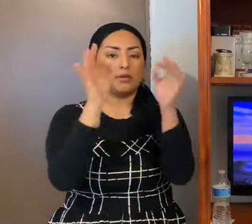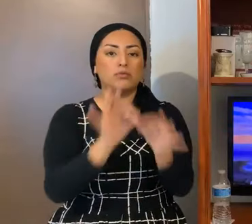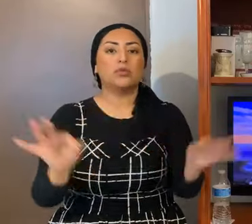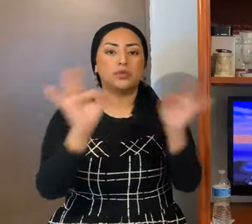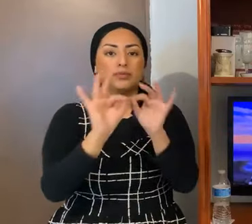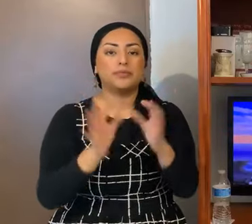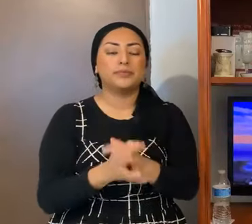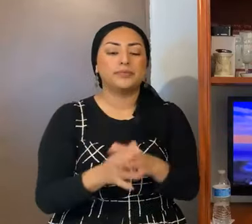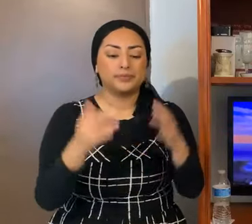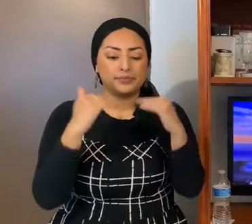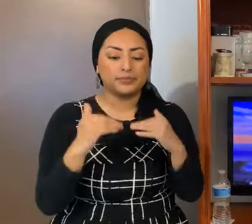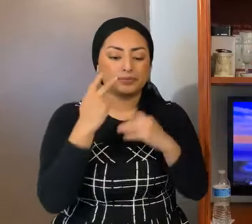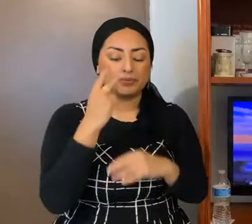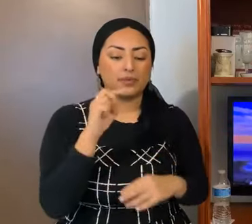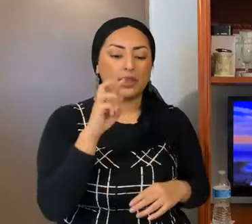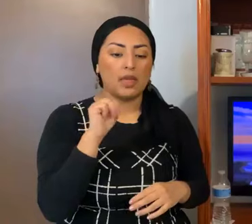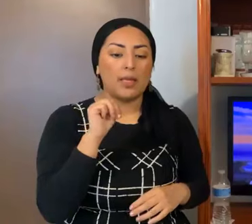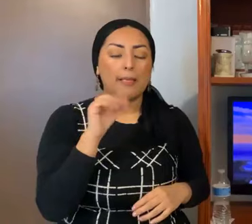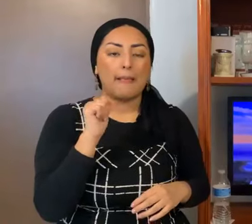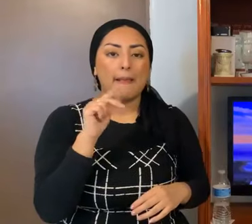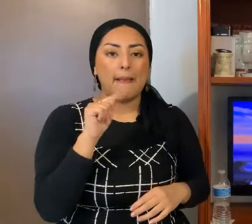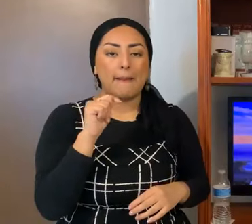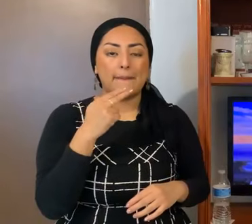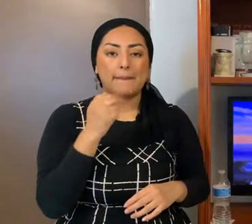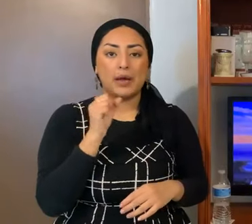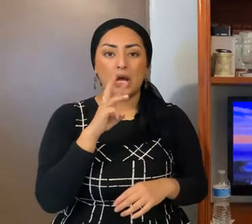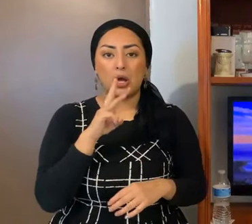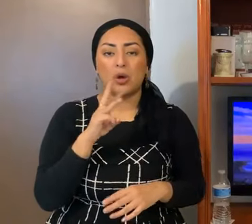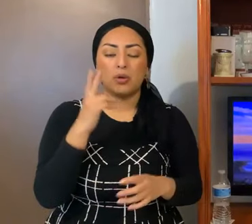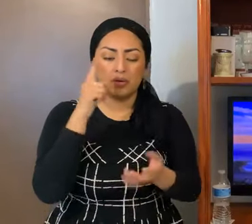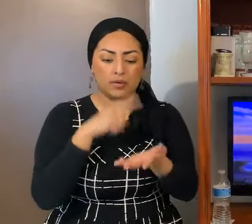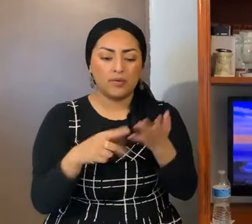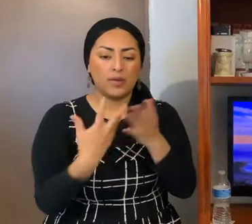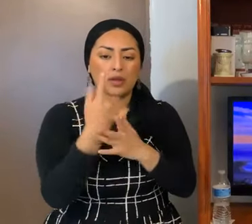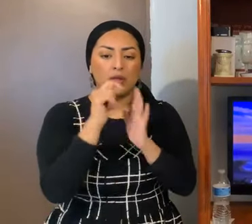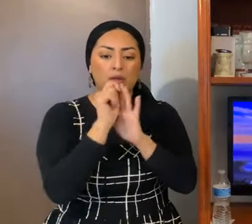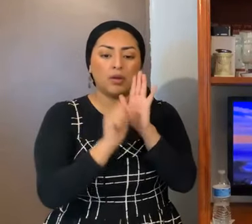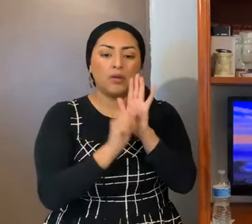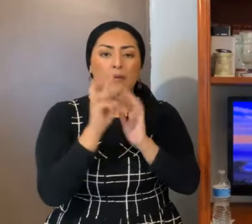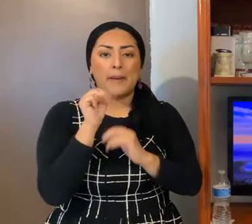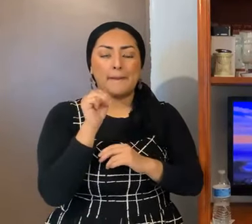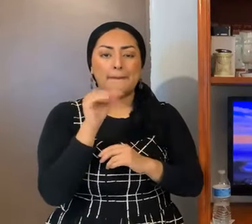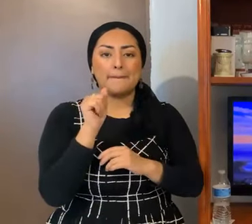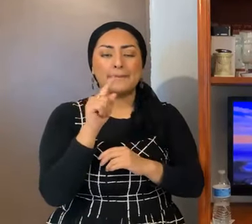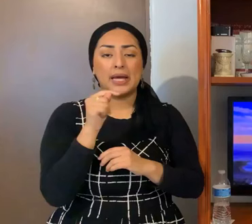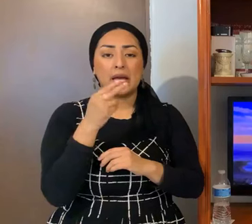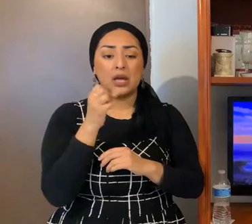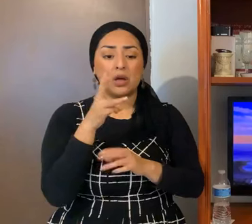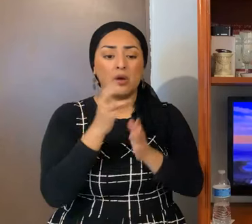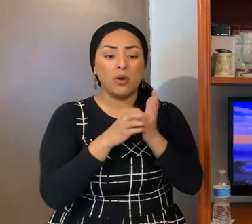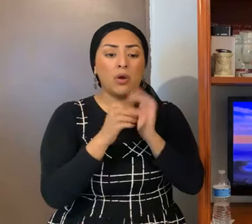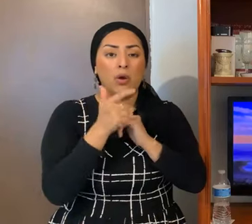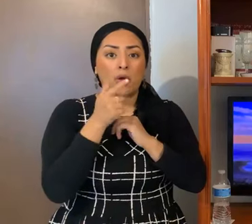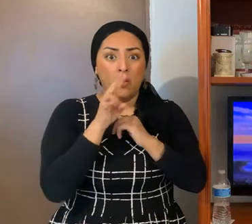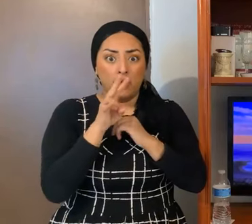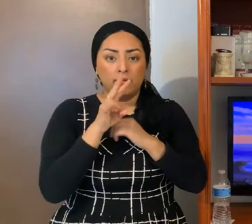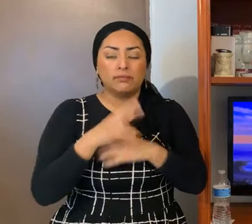27, vamos para allá, vamos al libro de Mateo, ¿sí? El Brit Hadashah, en el capítulo 27.